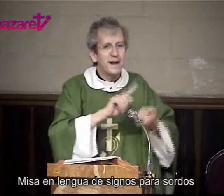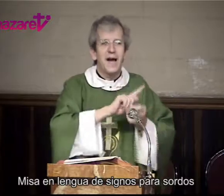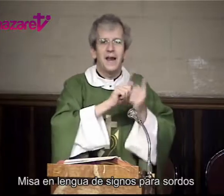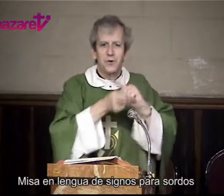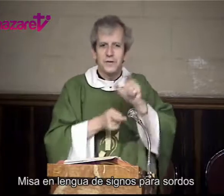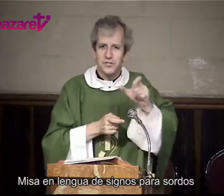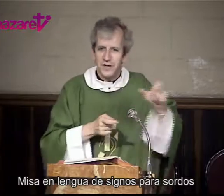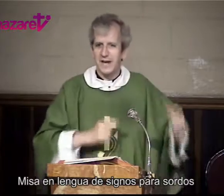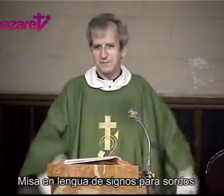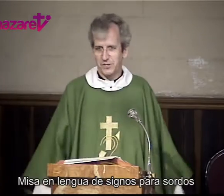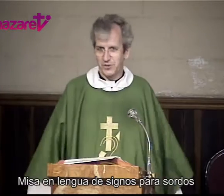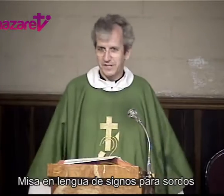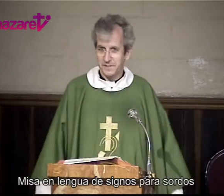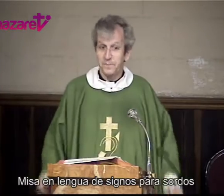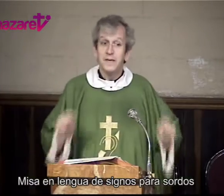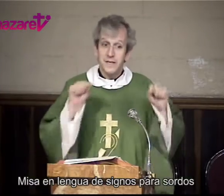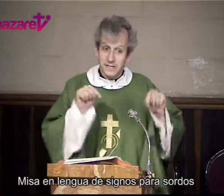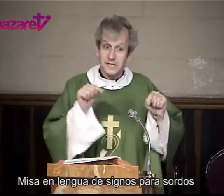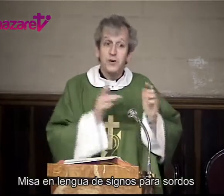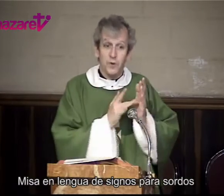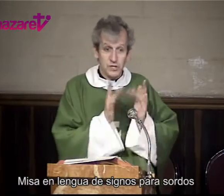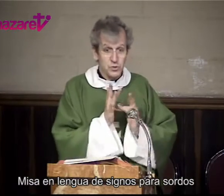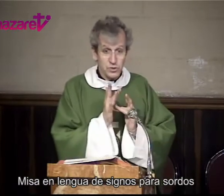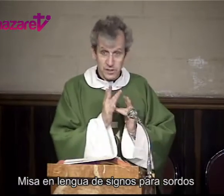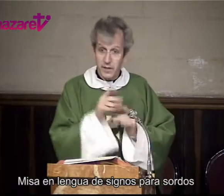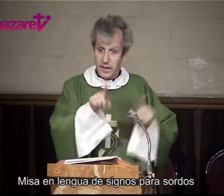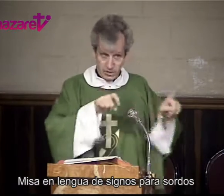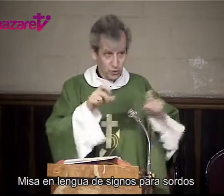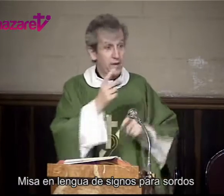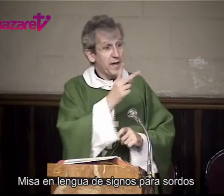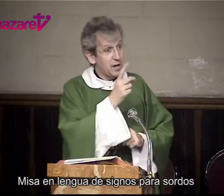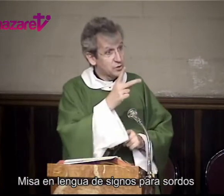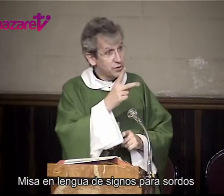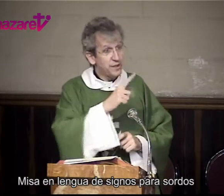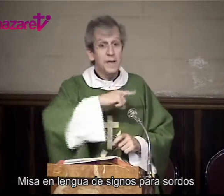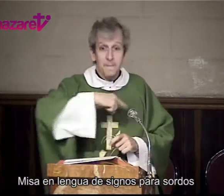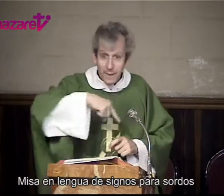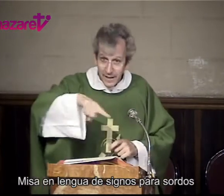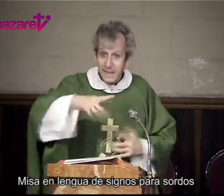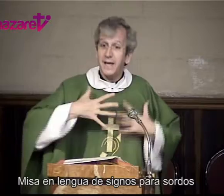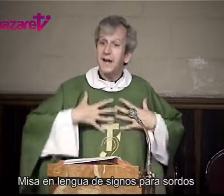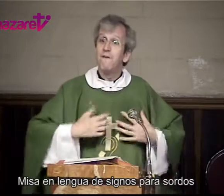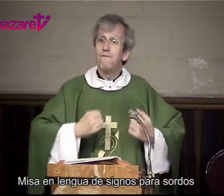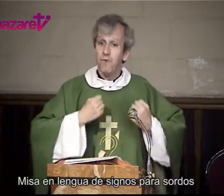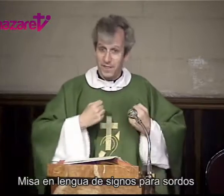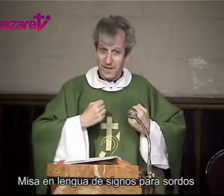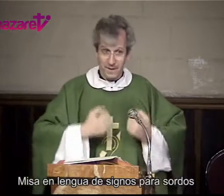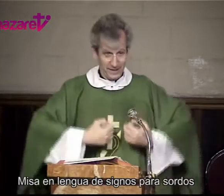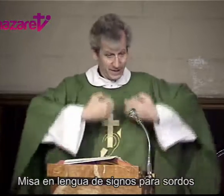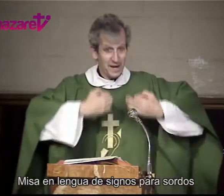la conversión a las personas. Y es así como Jesús escoge a los 12 para que tengan fuerza, para que tengan la